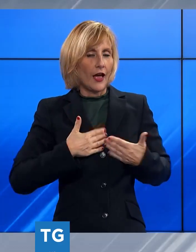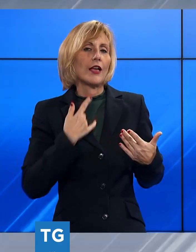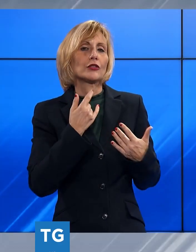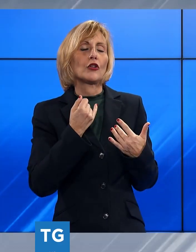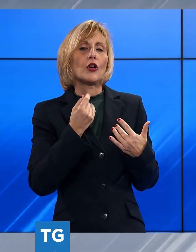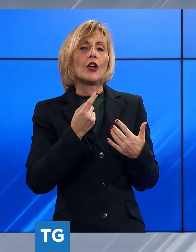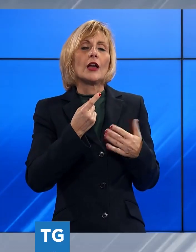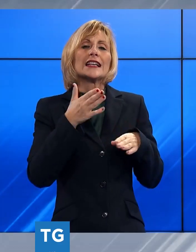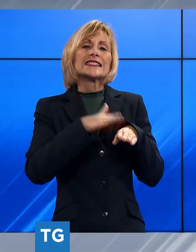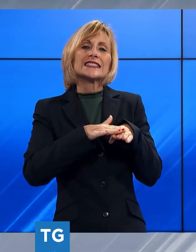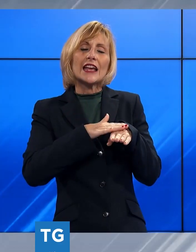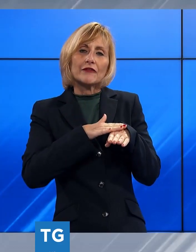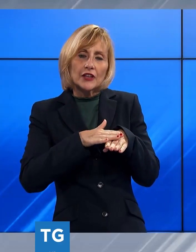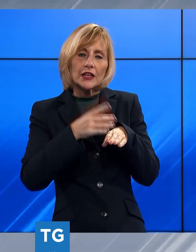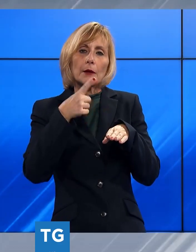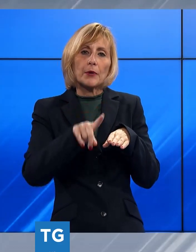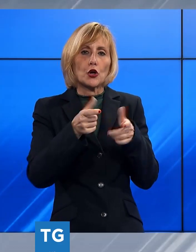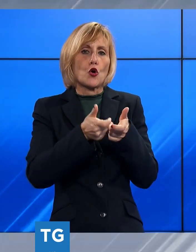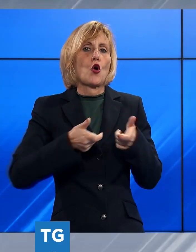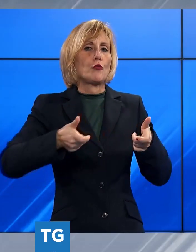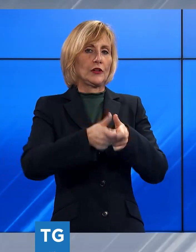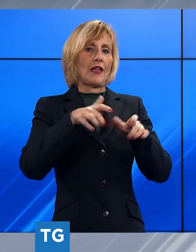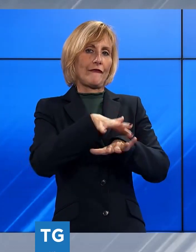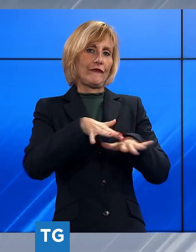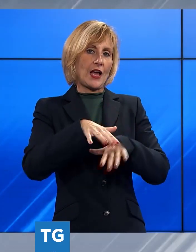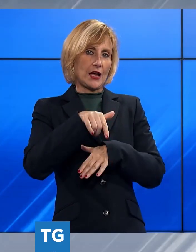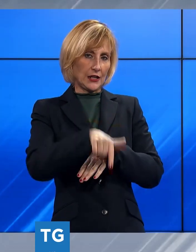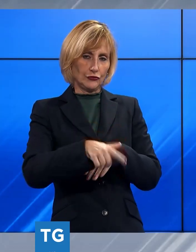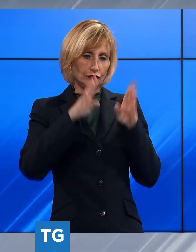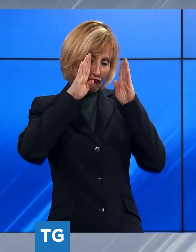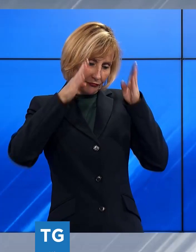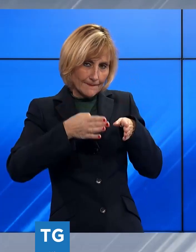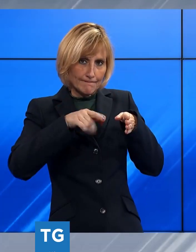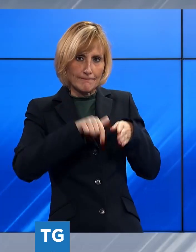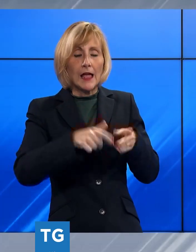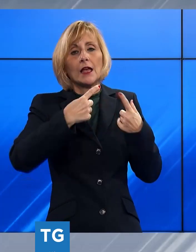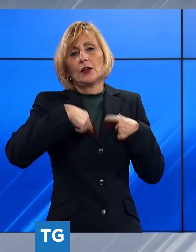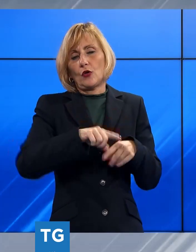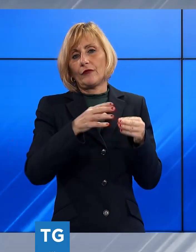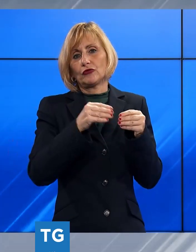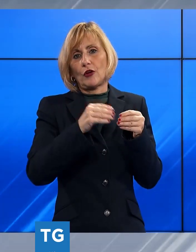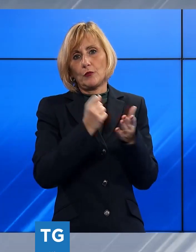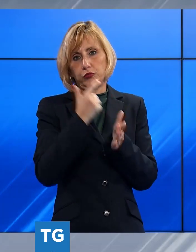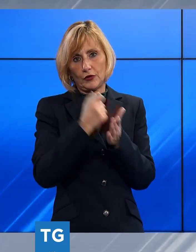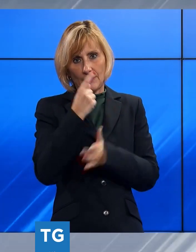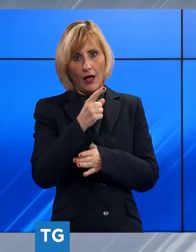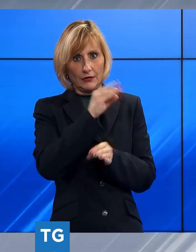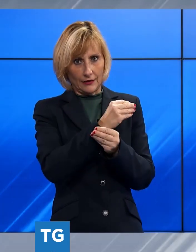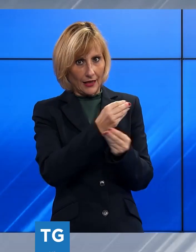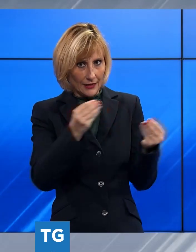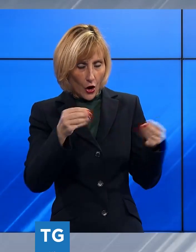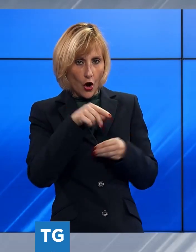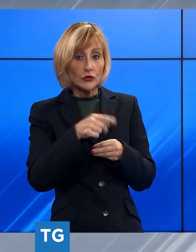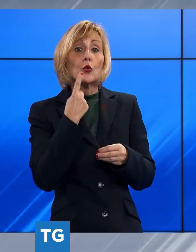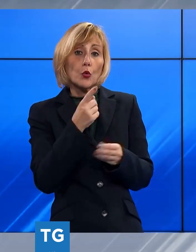weserve cioè servire per la comunità versiliese noi facciamo cose importanti per la comunità una di queste è appunto